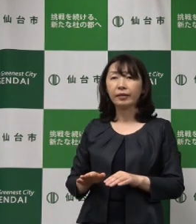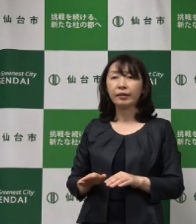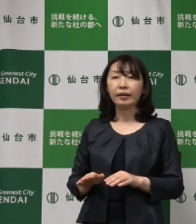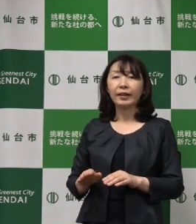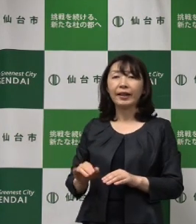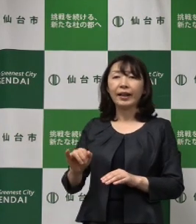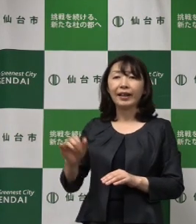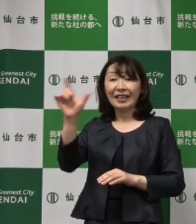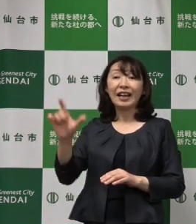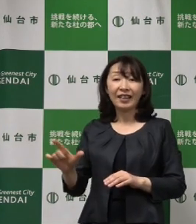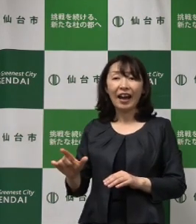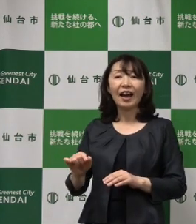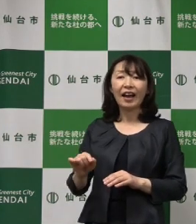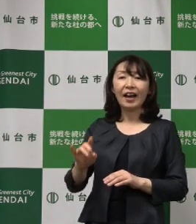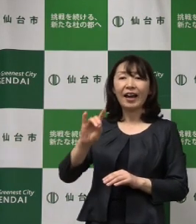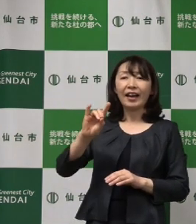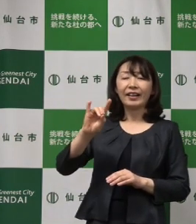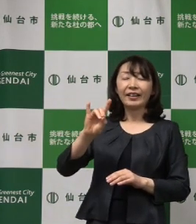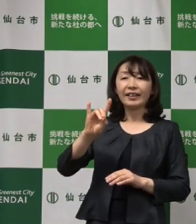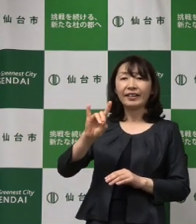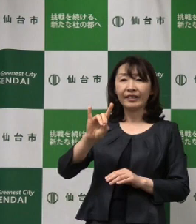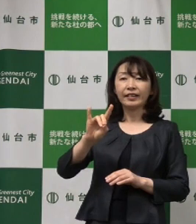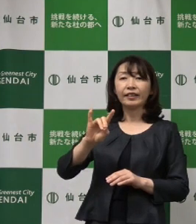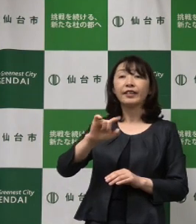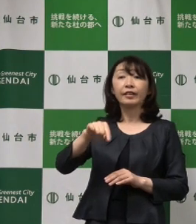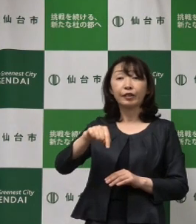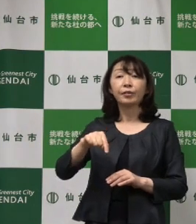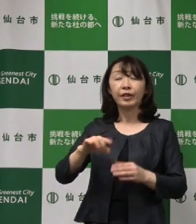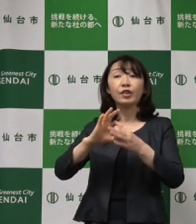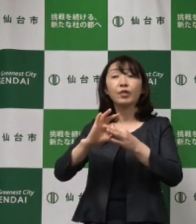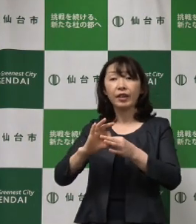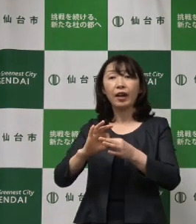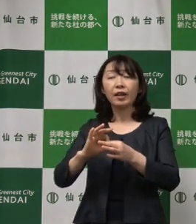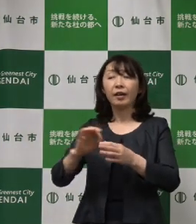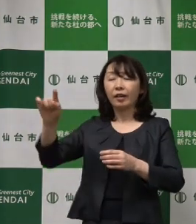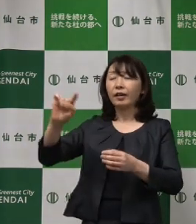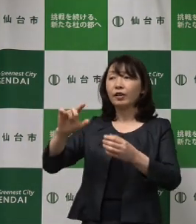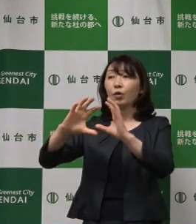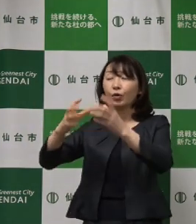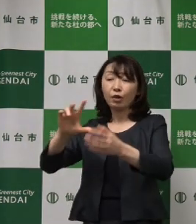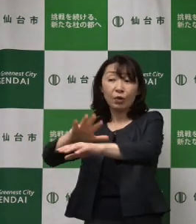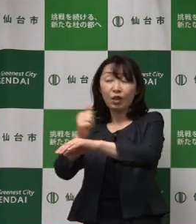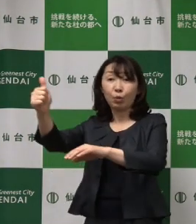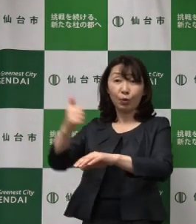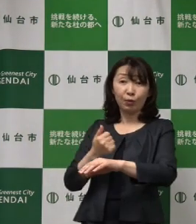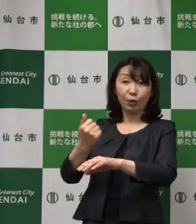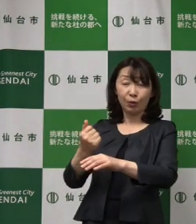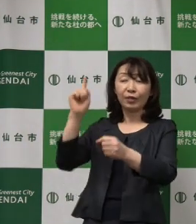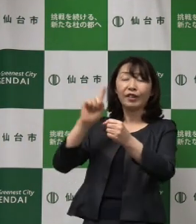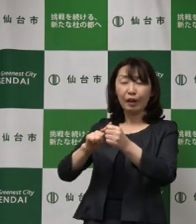ですね、ホストタウンとして協定を結ばせていただいております。そういう中で全国